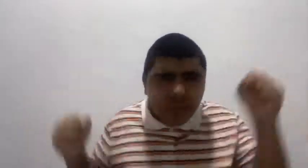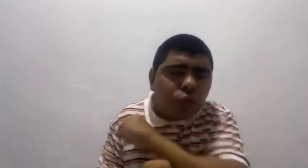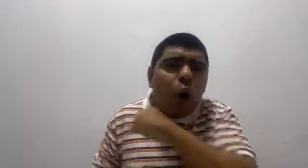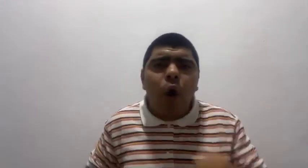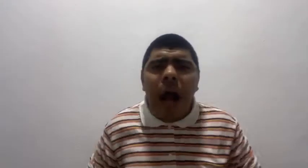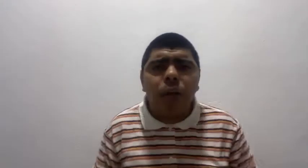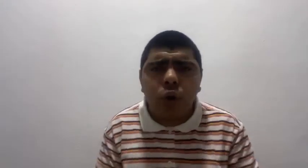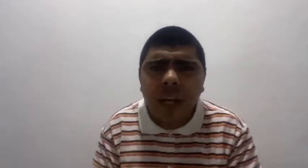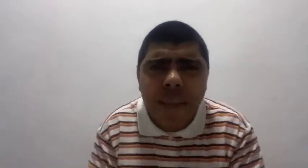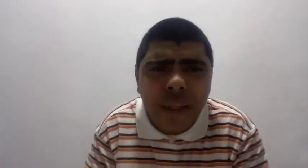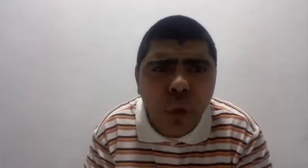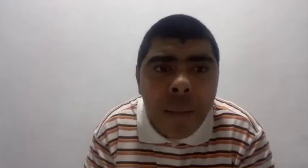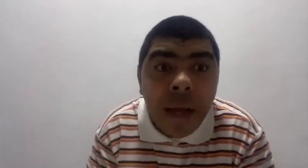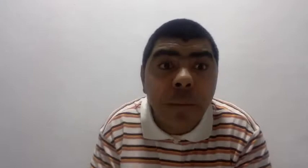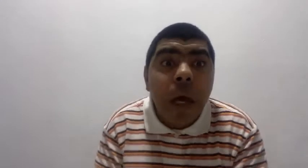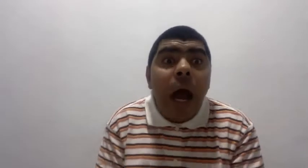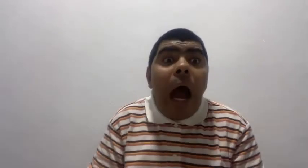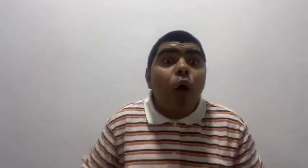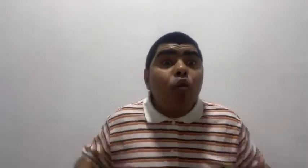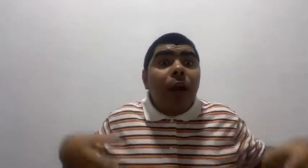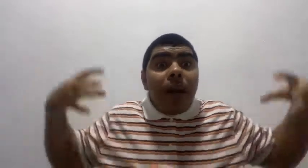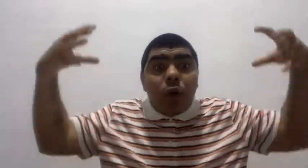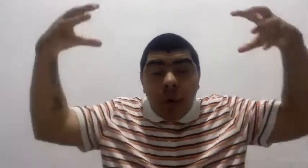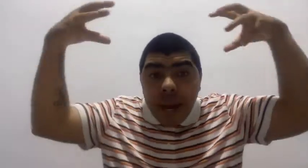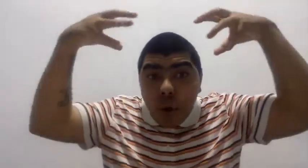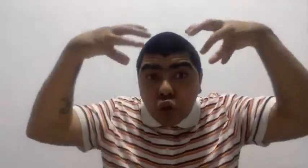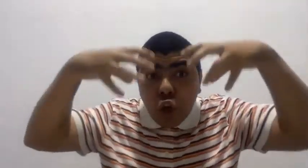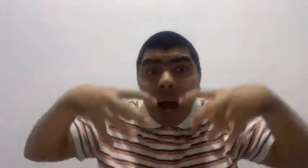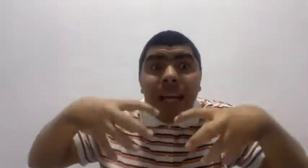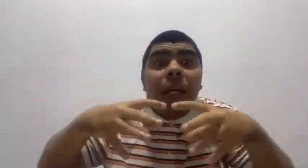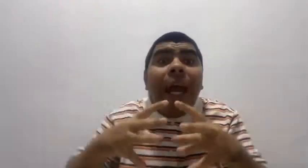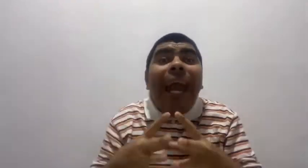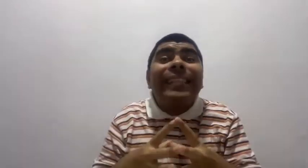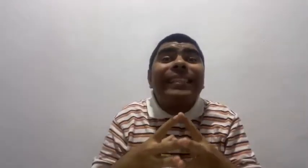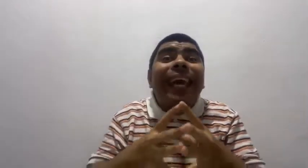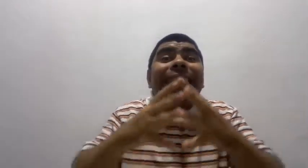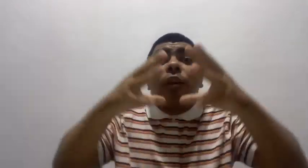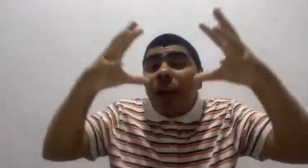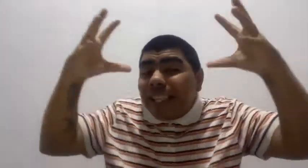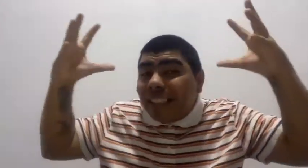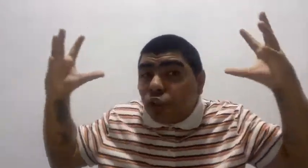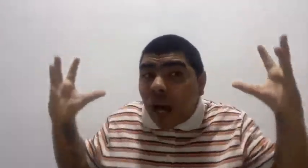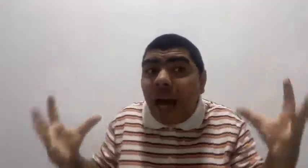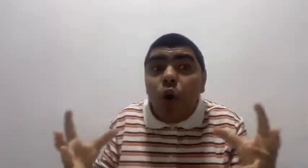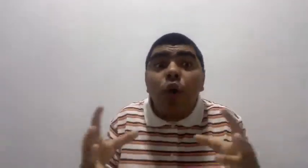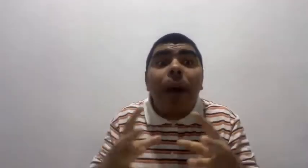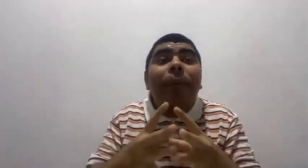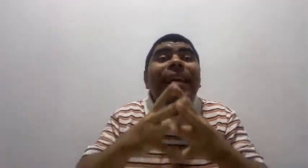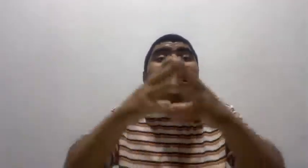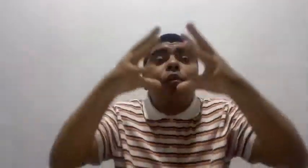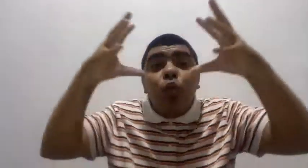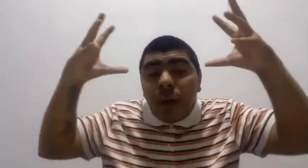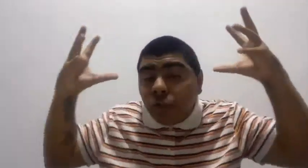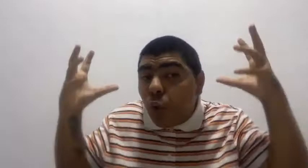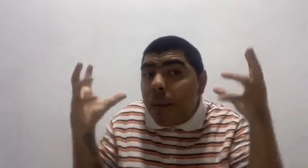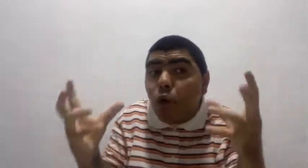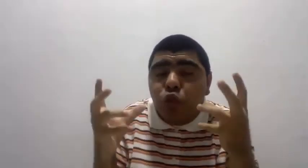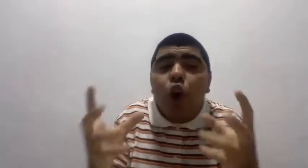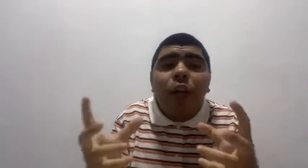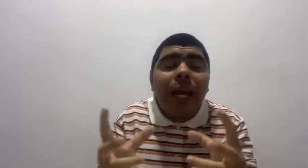Siento algo tremendo, hermano. Aún, hermano, emocional. Gente que no ha alcanzado la plenitud en sus emociones,